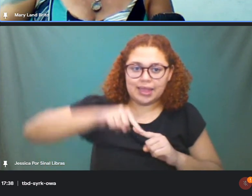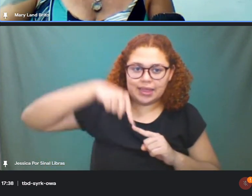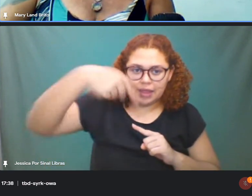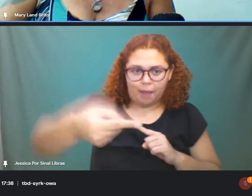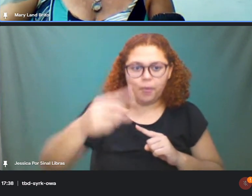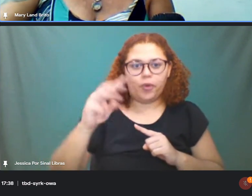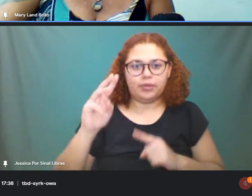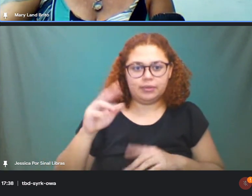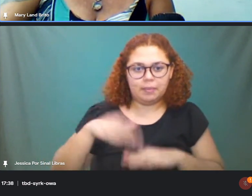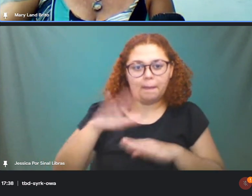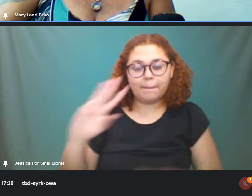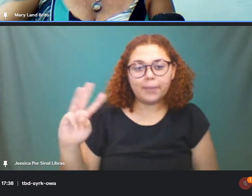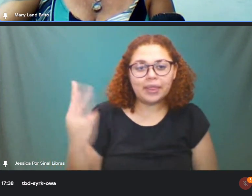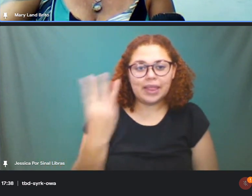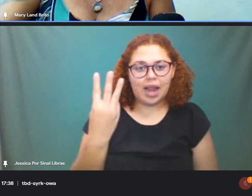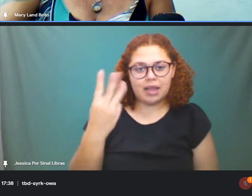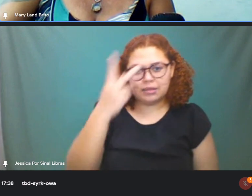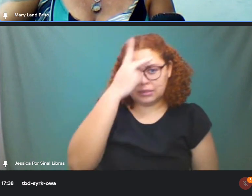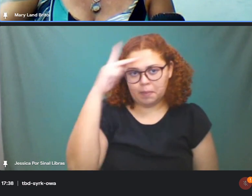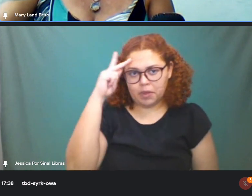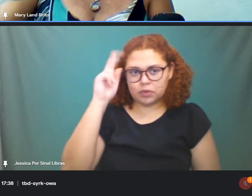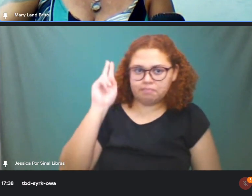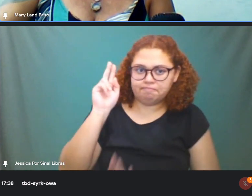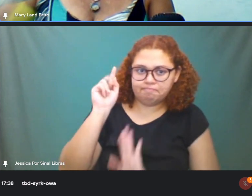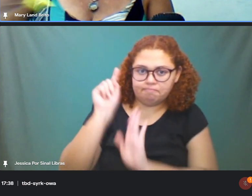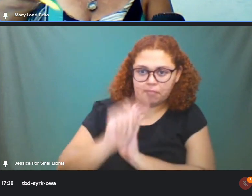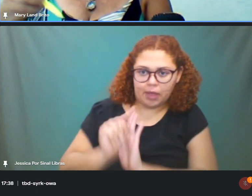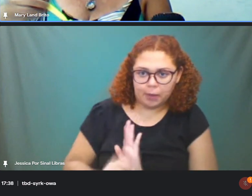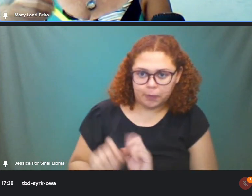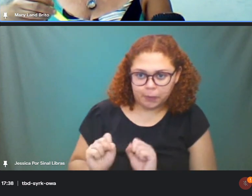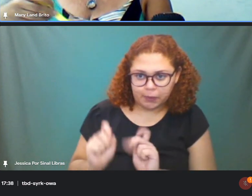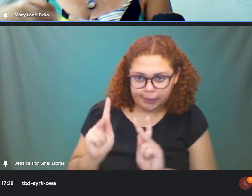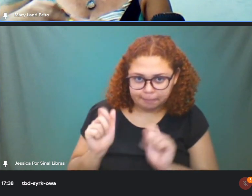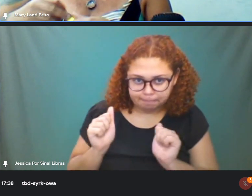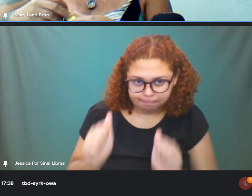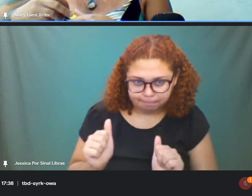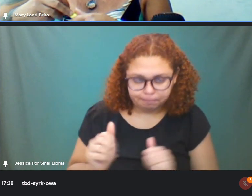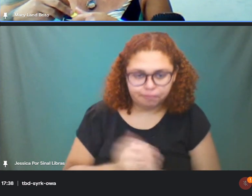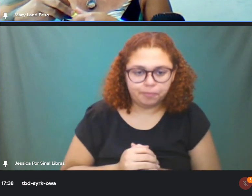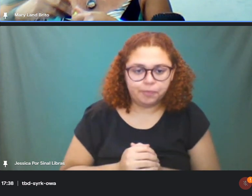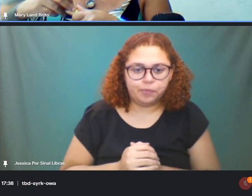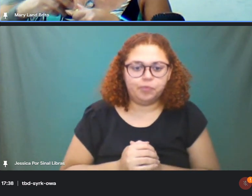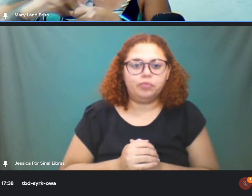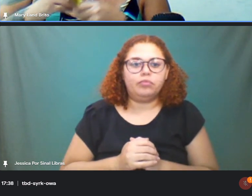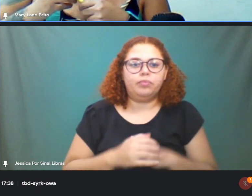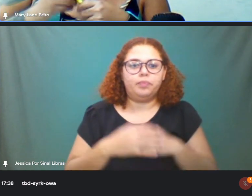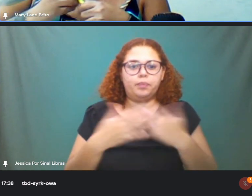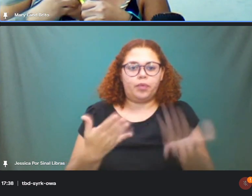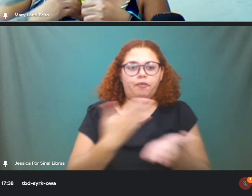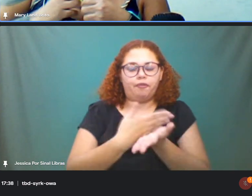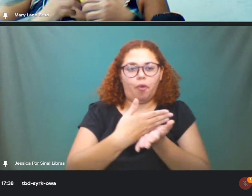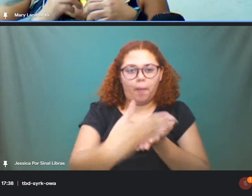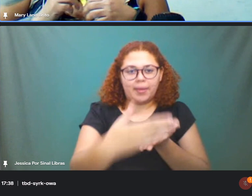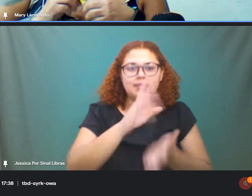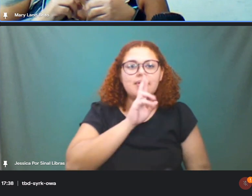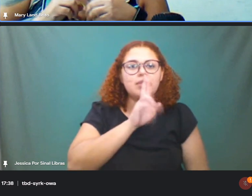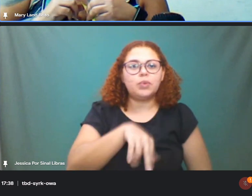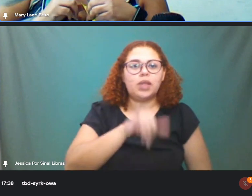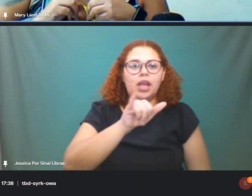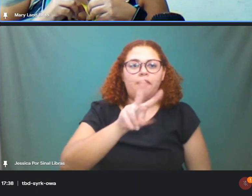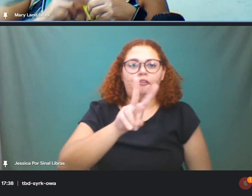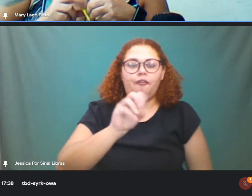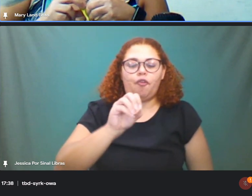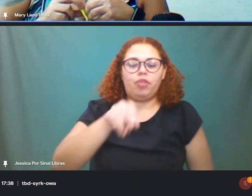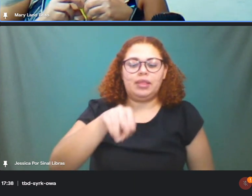ao Ivanaldo, a Kate e a Rosângela. Vou vir de trás para frente, começar pelo Ivanaldo. Ivanaldo,